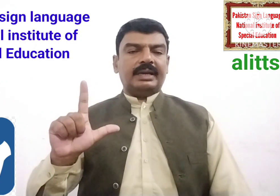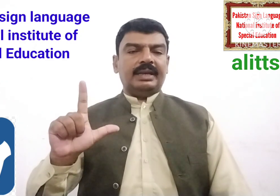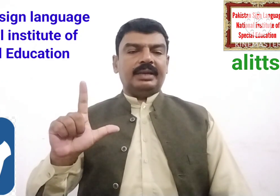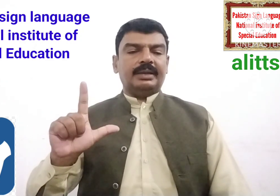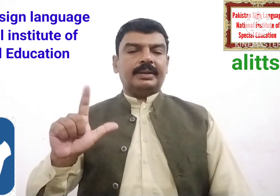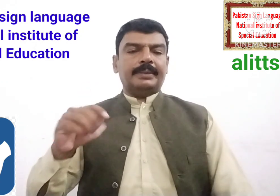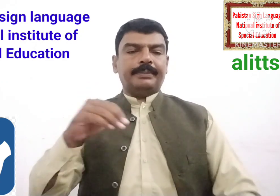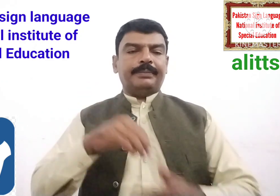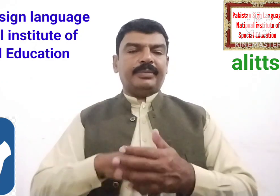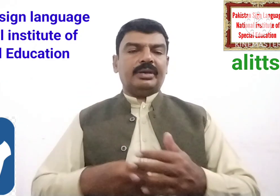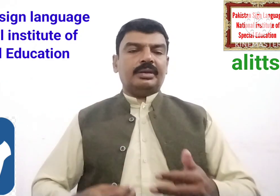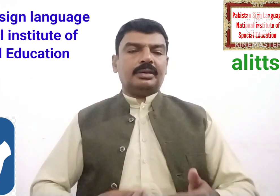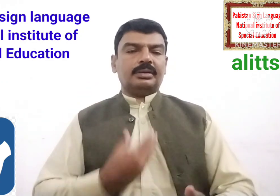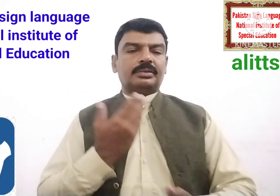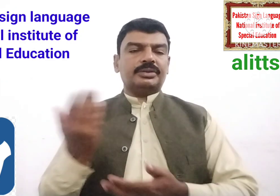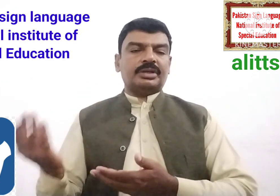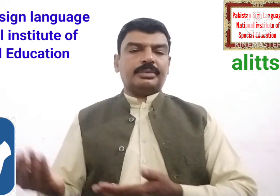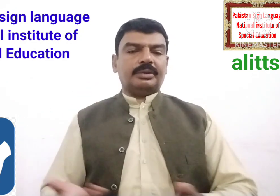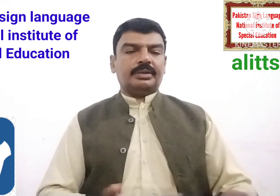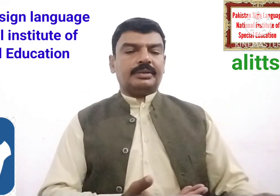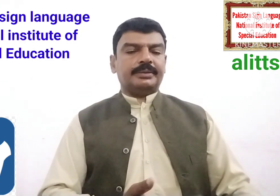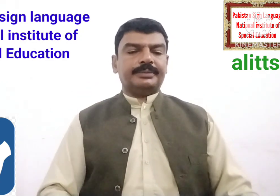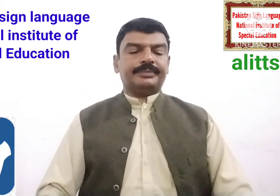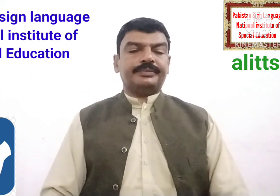PSL में खुशामदीद।